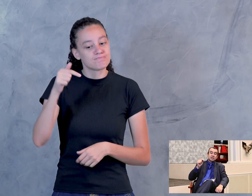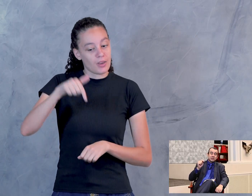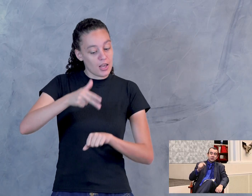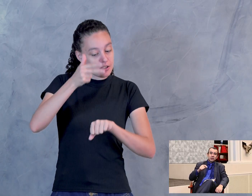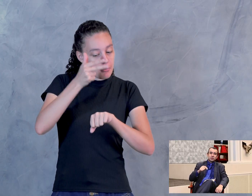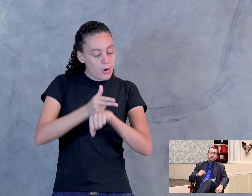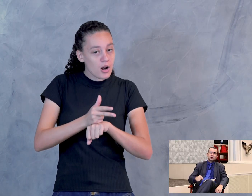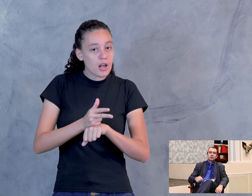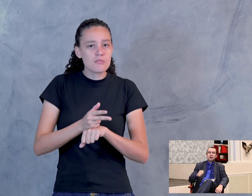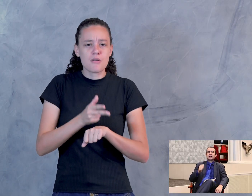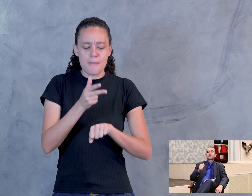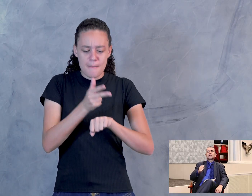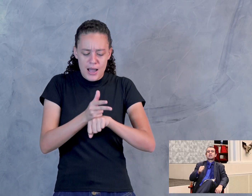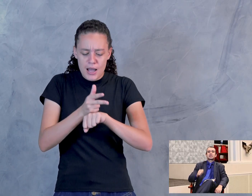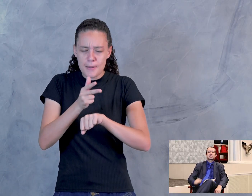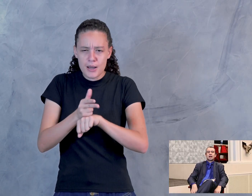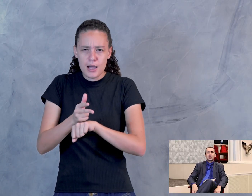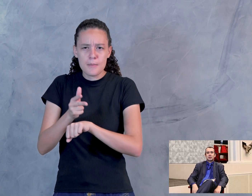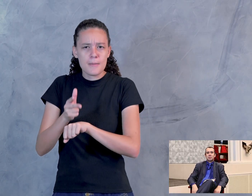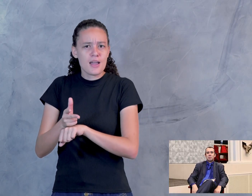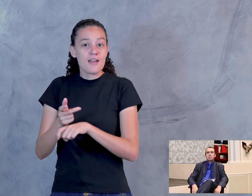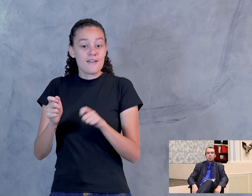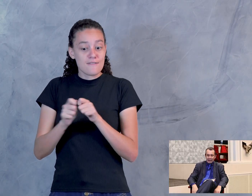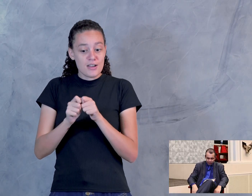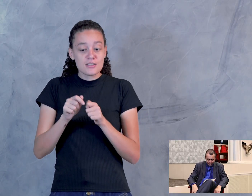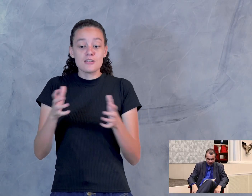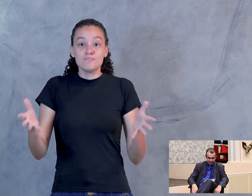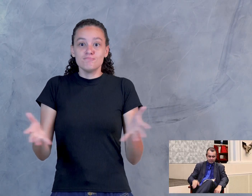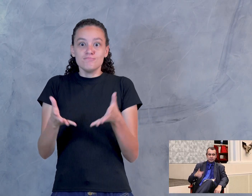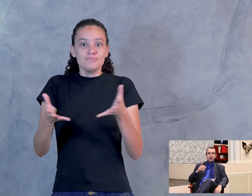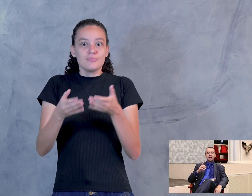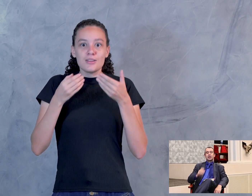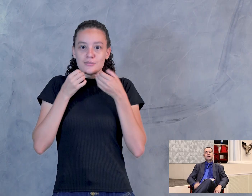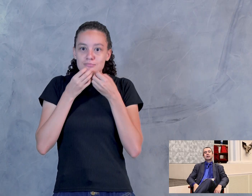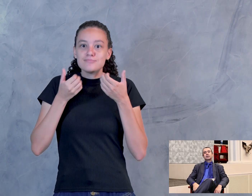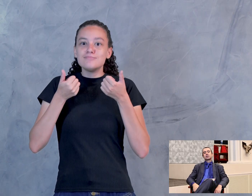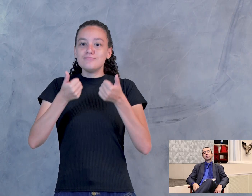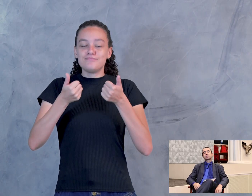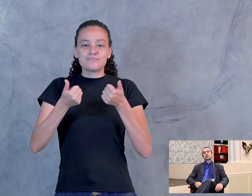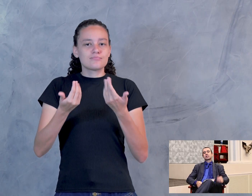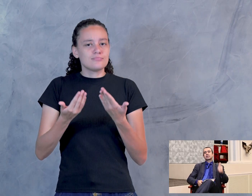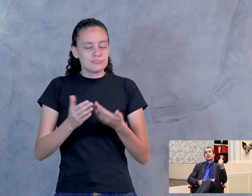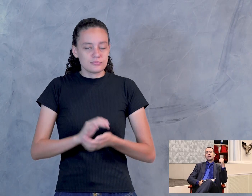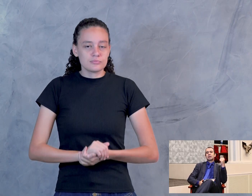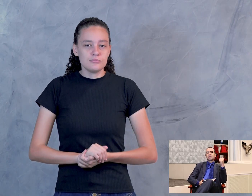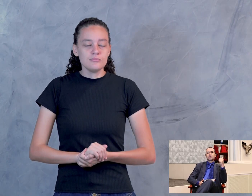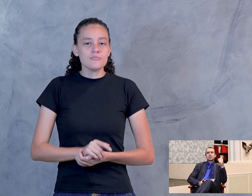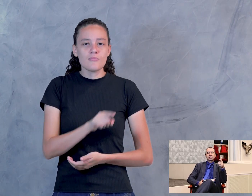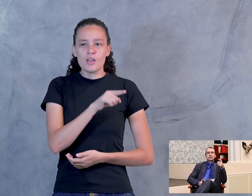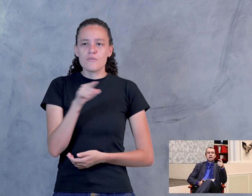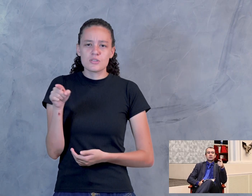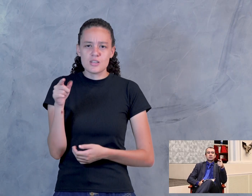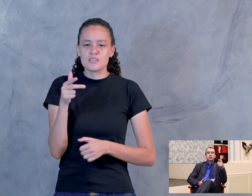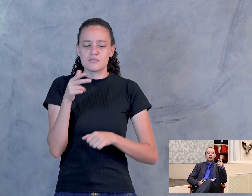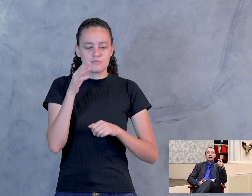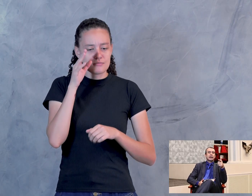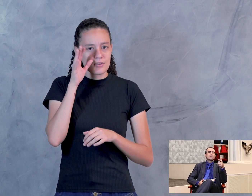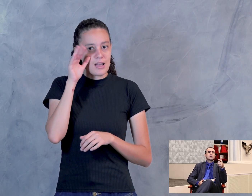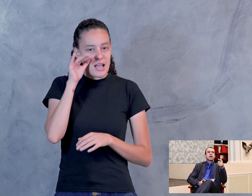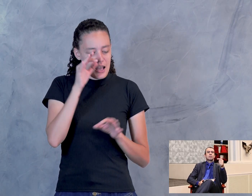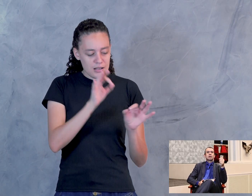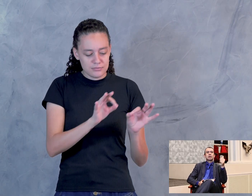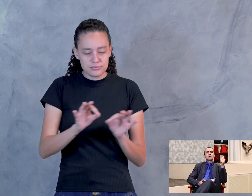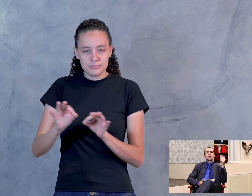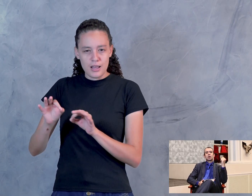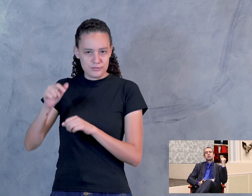programa, esses vídeos, quer te fazer estar melhor ainda. Deus abençoe. Vocês que têm nos